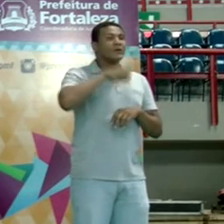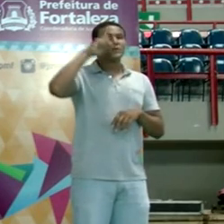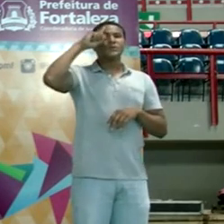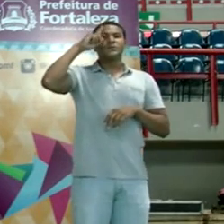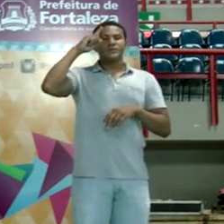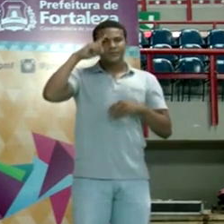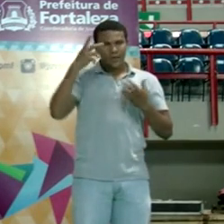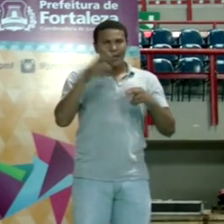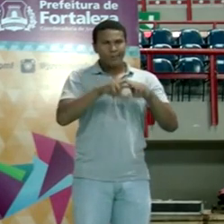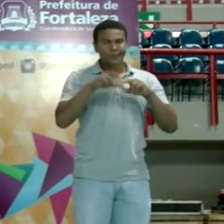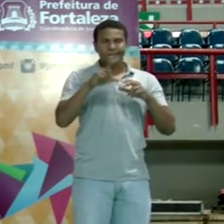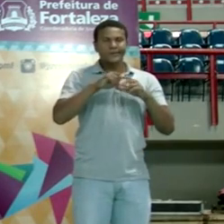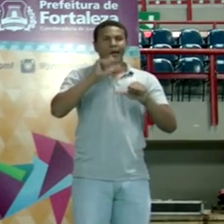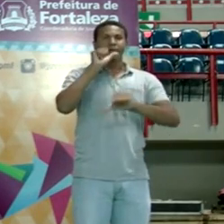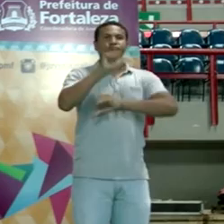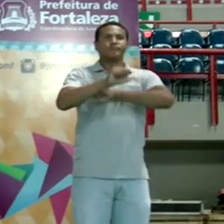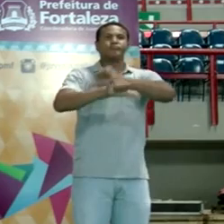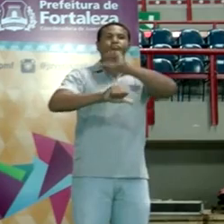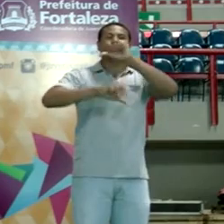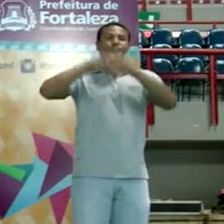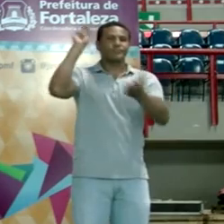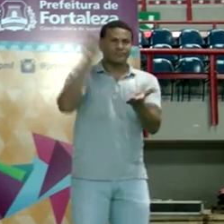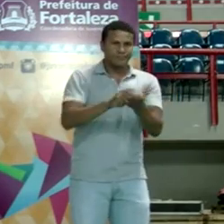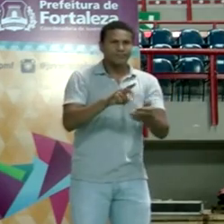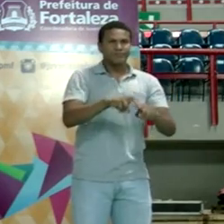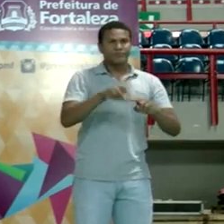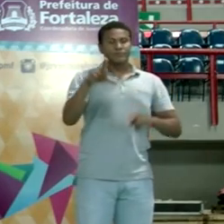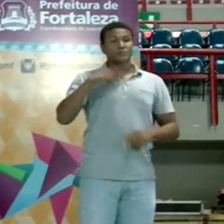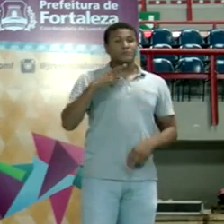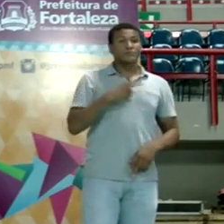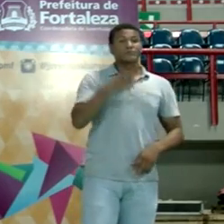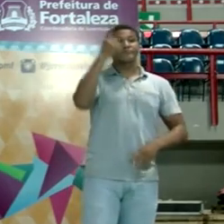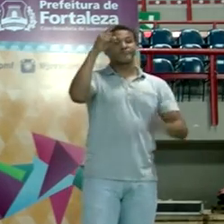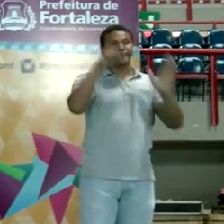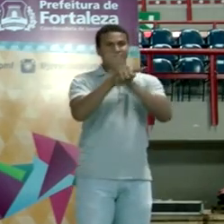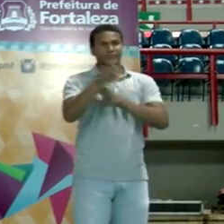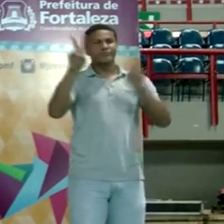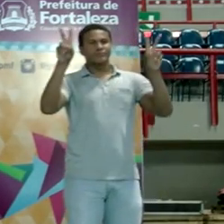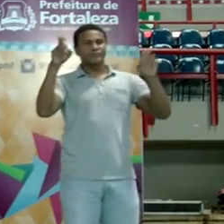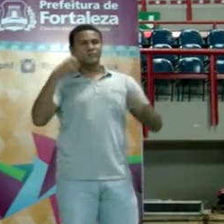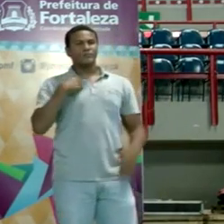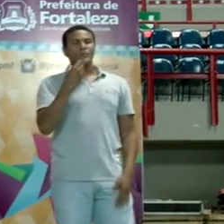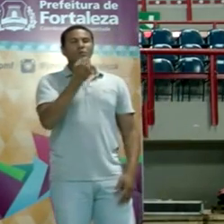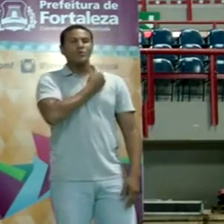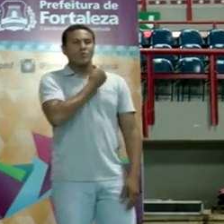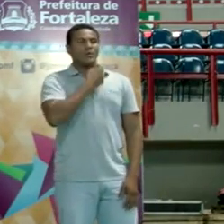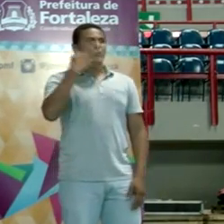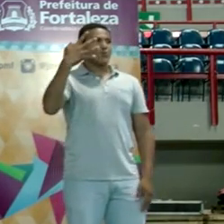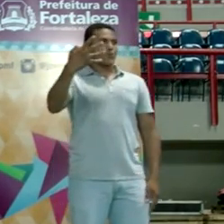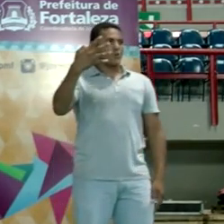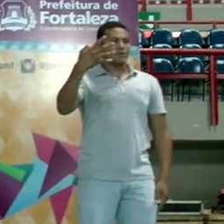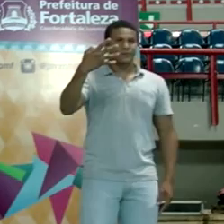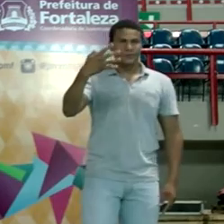se transforma numa verdade. Aí a gente tem uma questãozinha para resolver sobre isso. Olha aí a questão número 4.